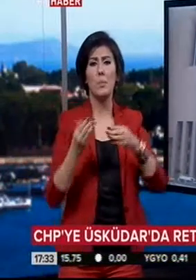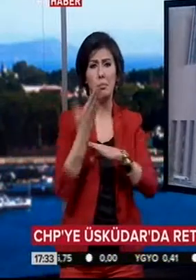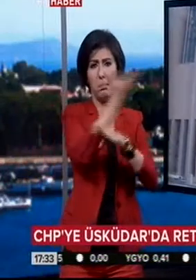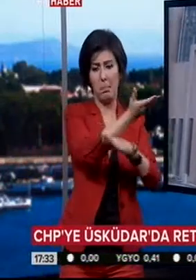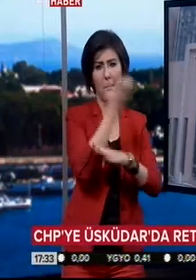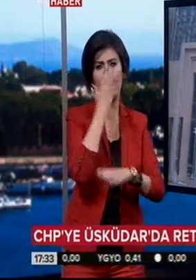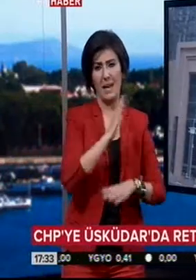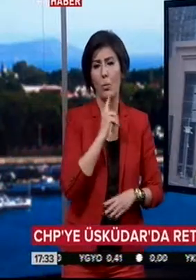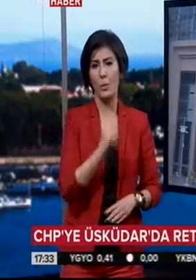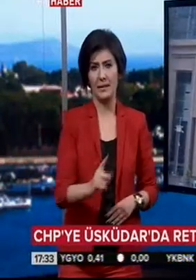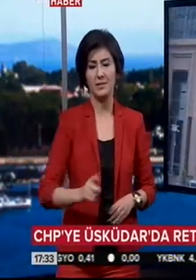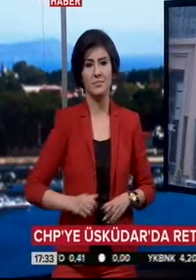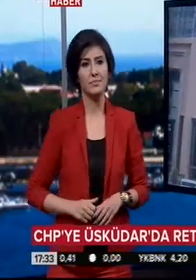söyledi.